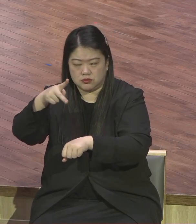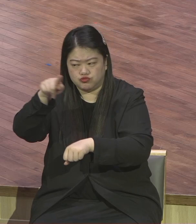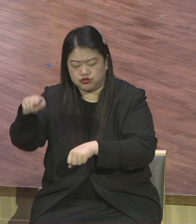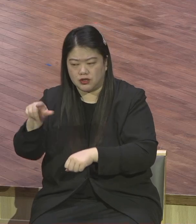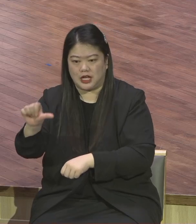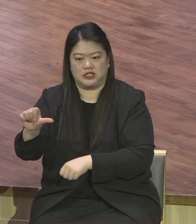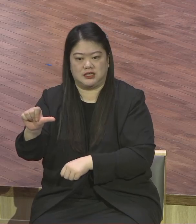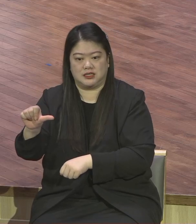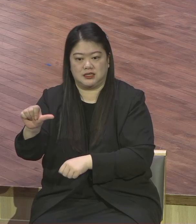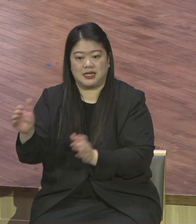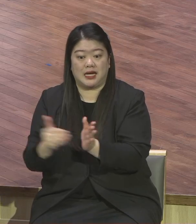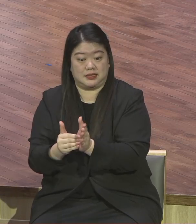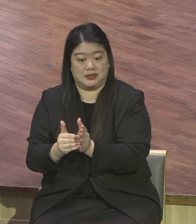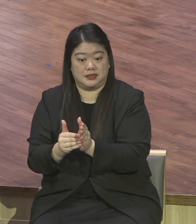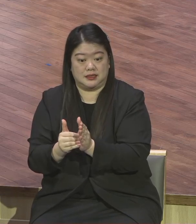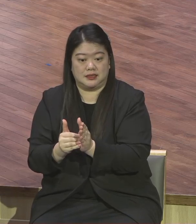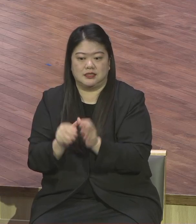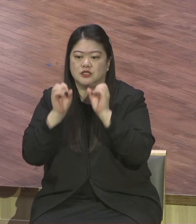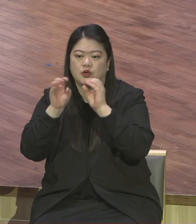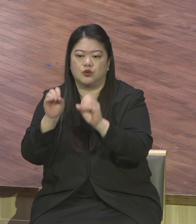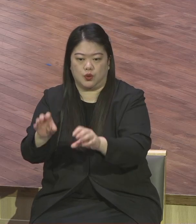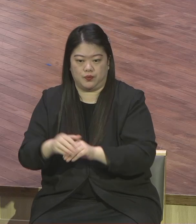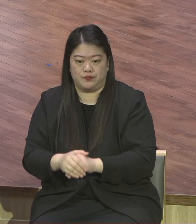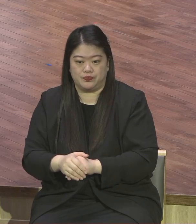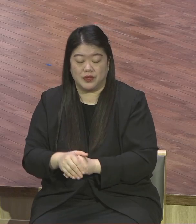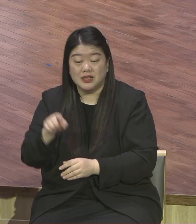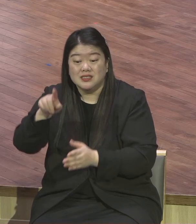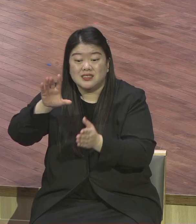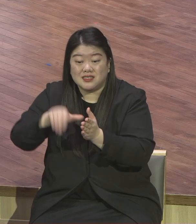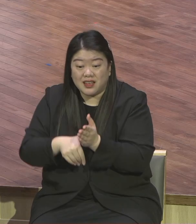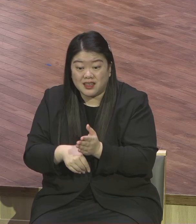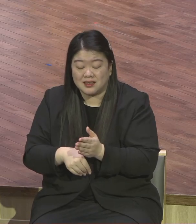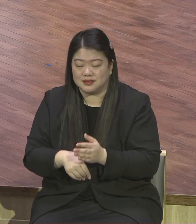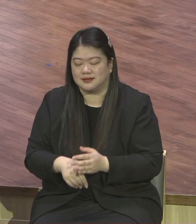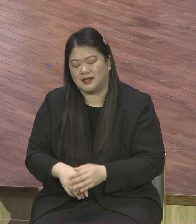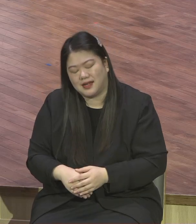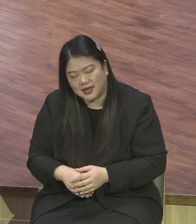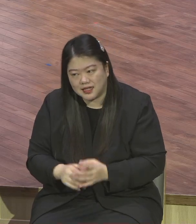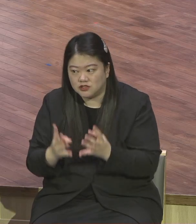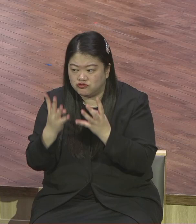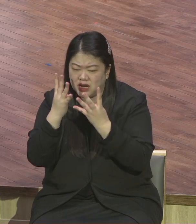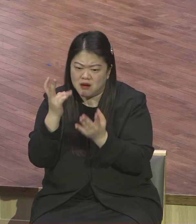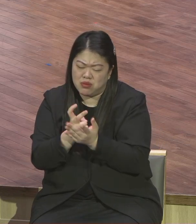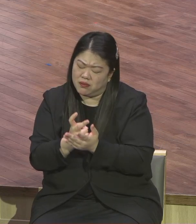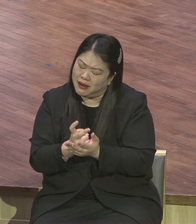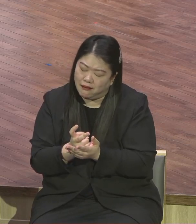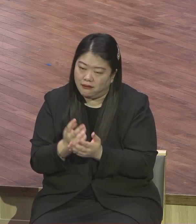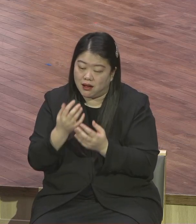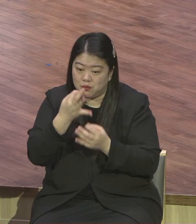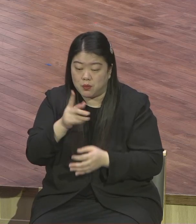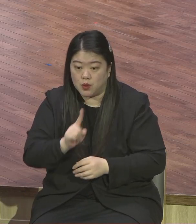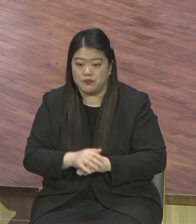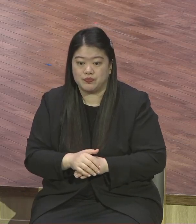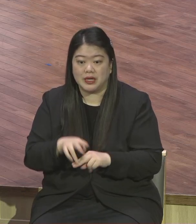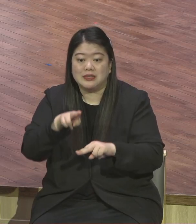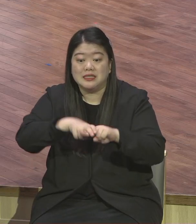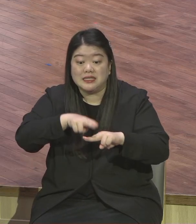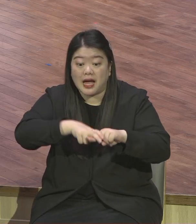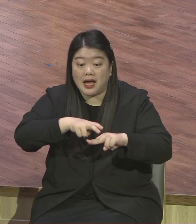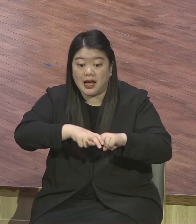유치장에는 원래 그 의자라는 게 없어요. 서서 3시간은 간증하고 찬양하고